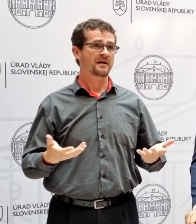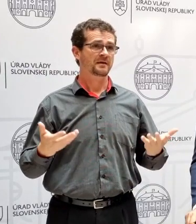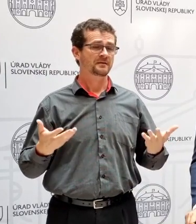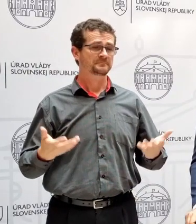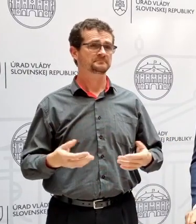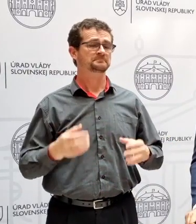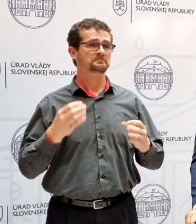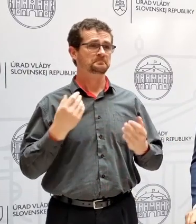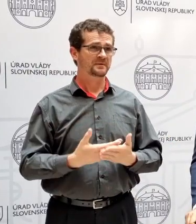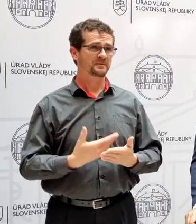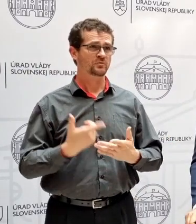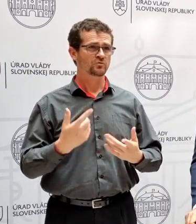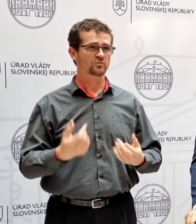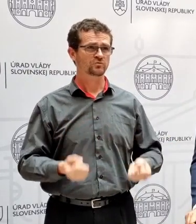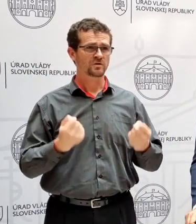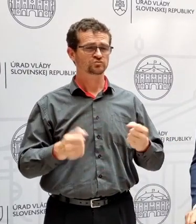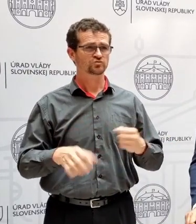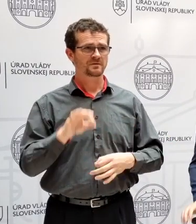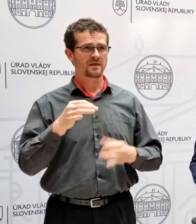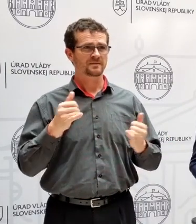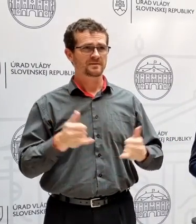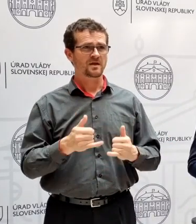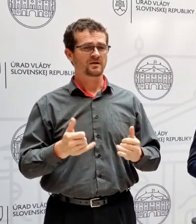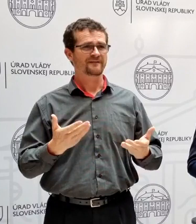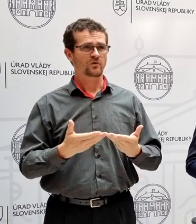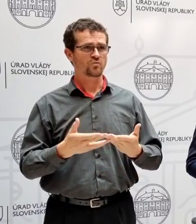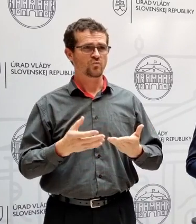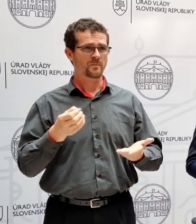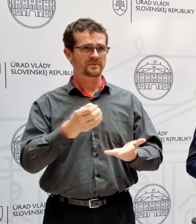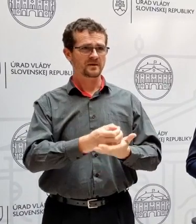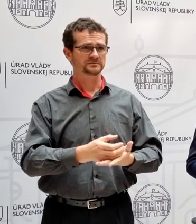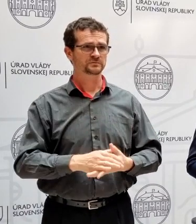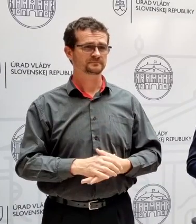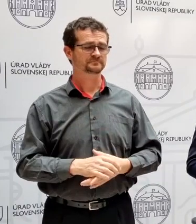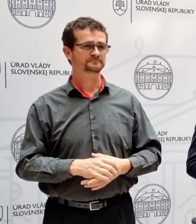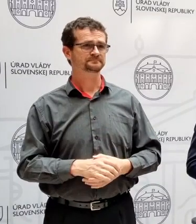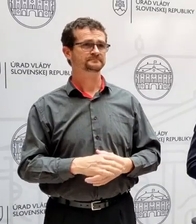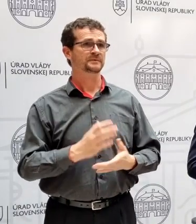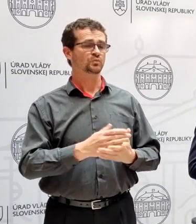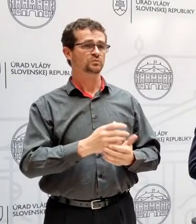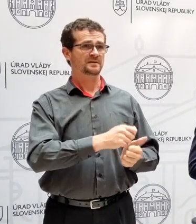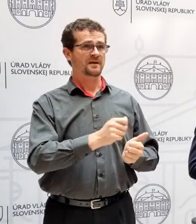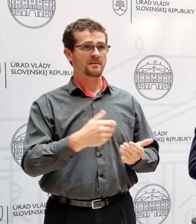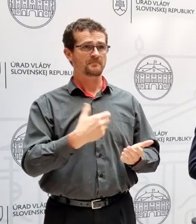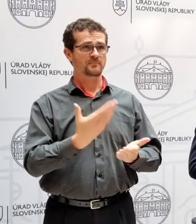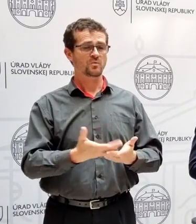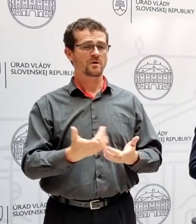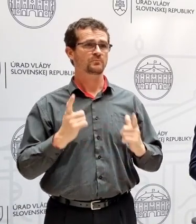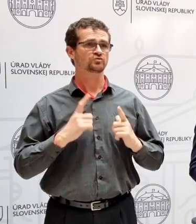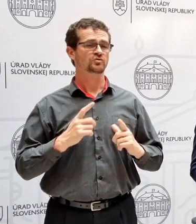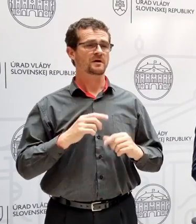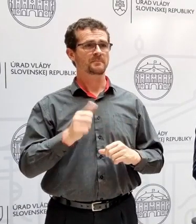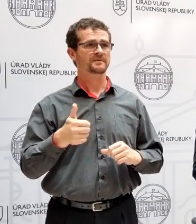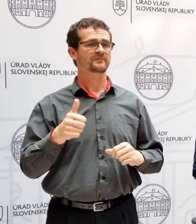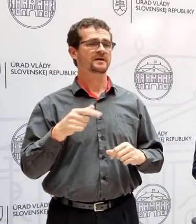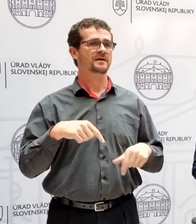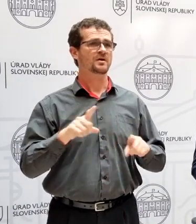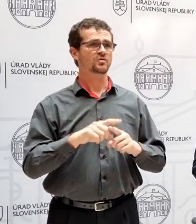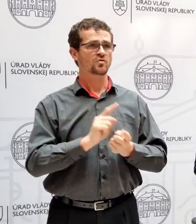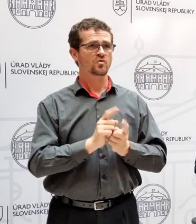ale práve preto je to náročné nájsť naozaj vhodnú nomináciu. Rozdali ste už aj nejaké ponuky, alebo čakáte najprv na to, kým